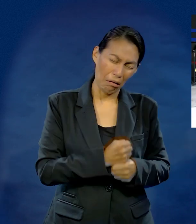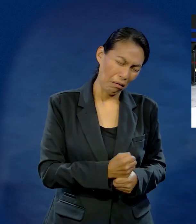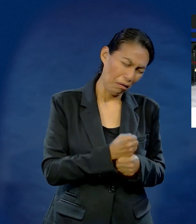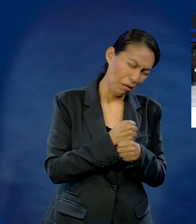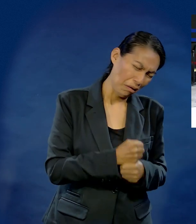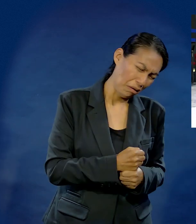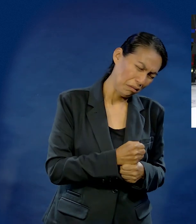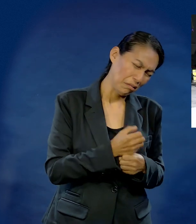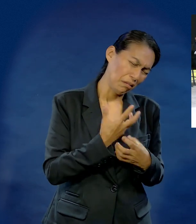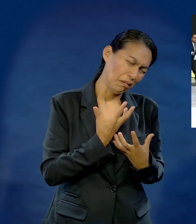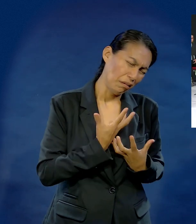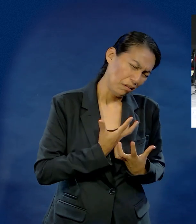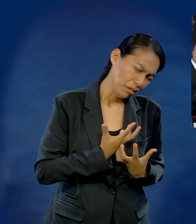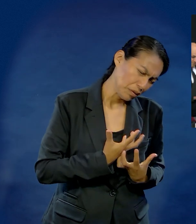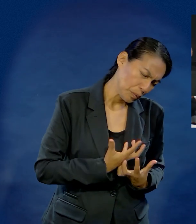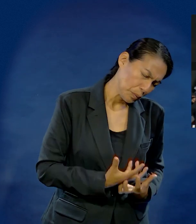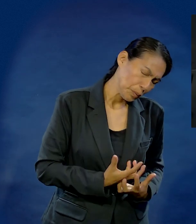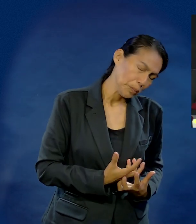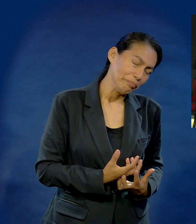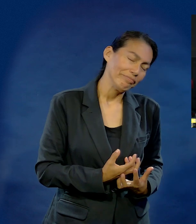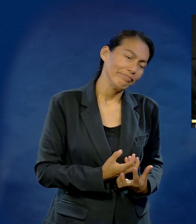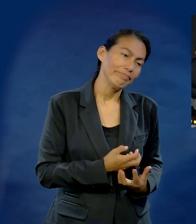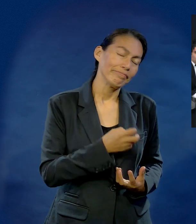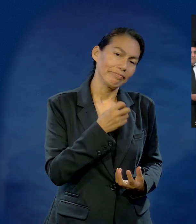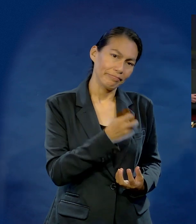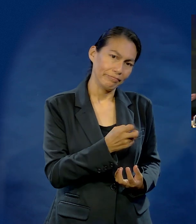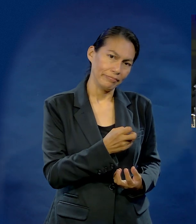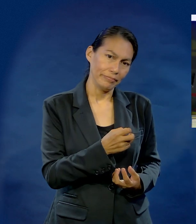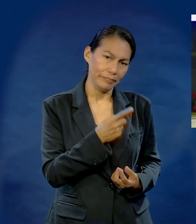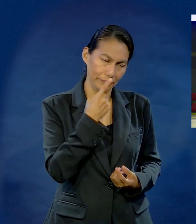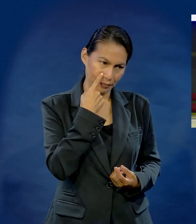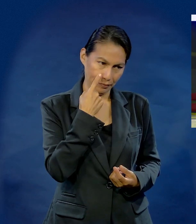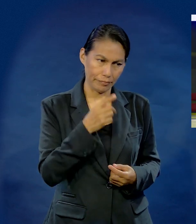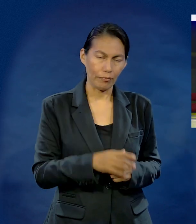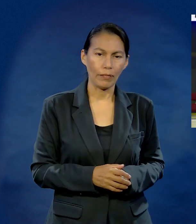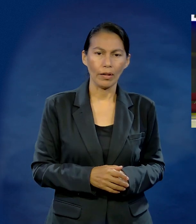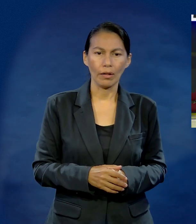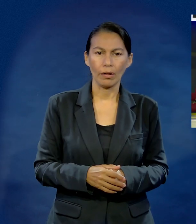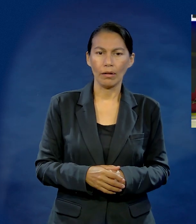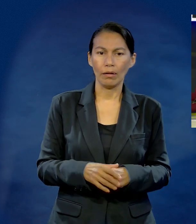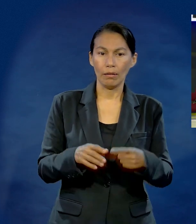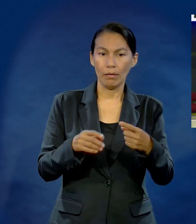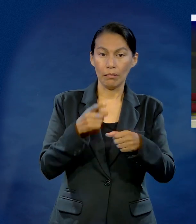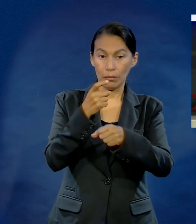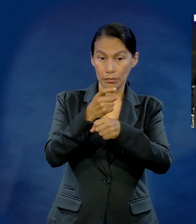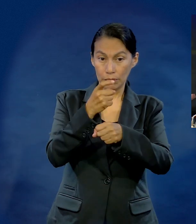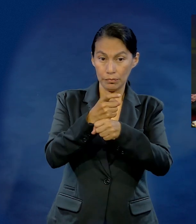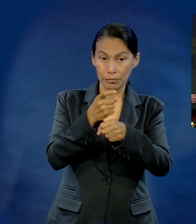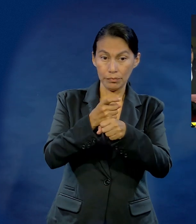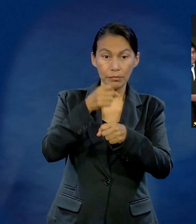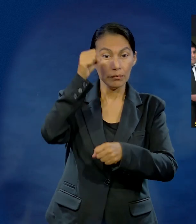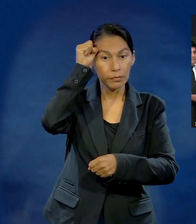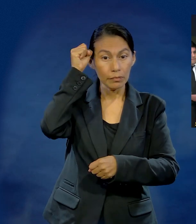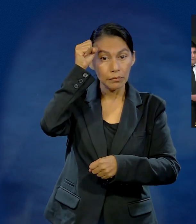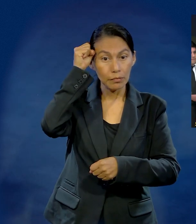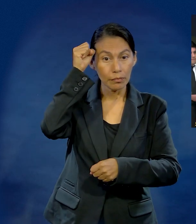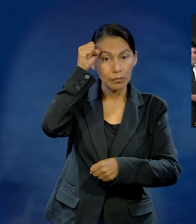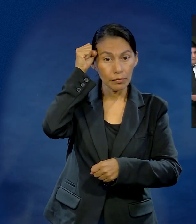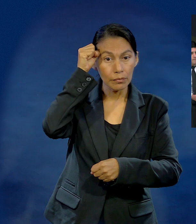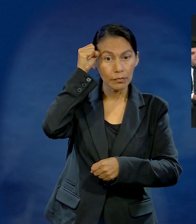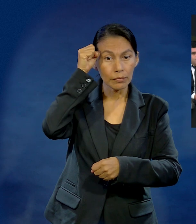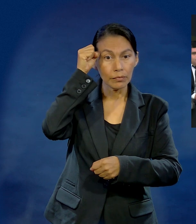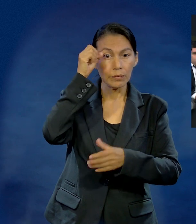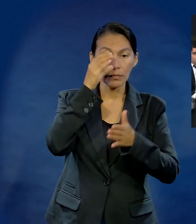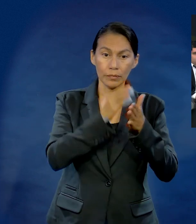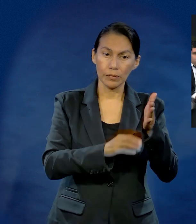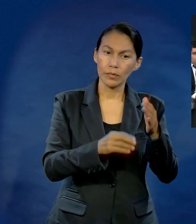mañana. Primera actitud interesante. Esta actitud, esta es una garantía. Si